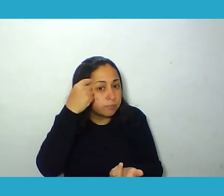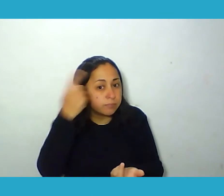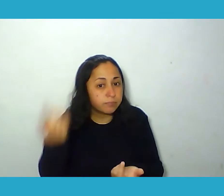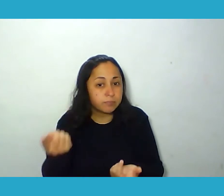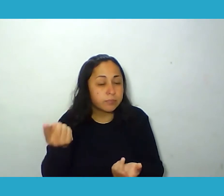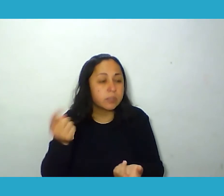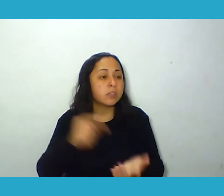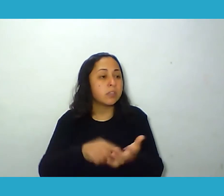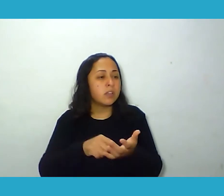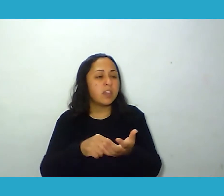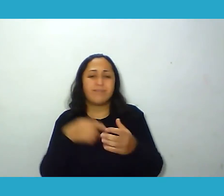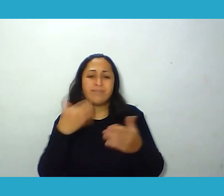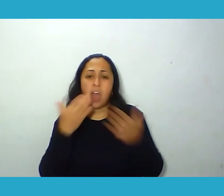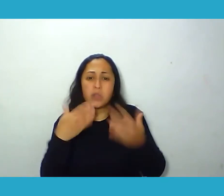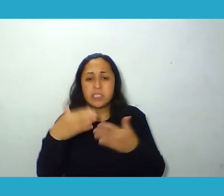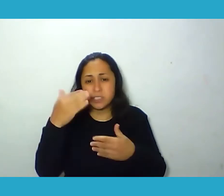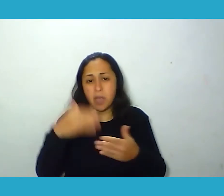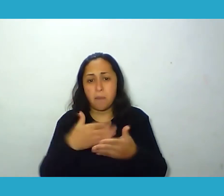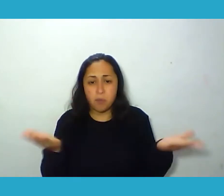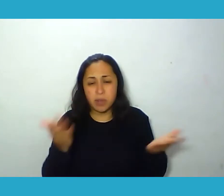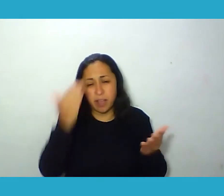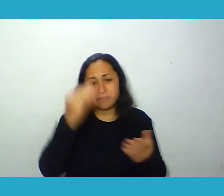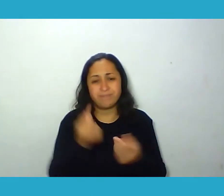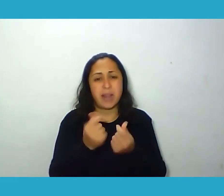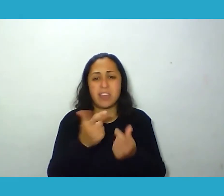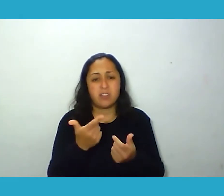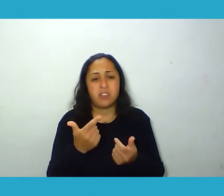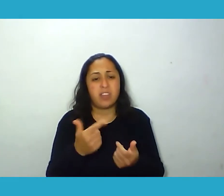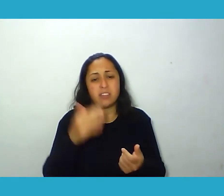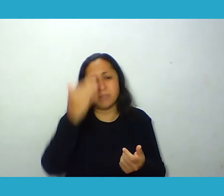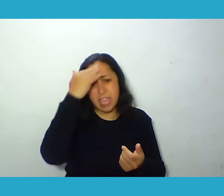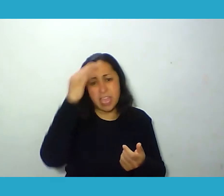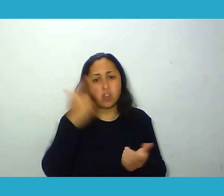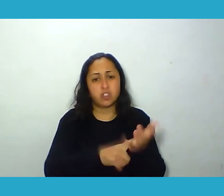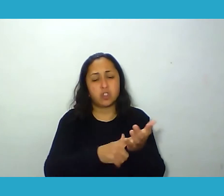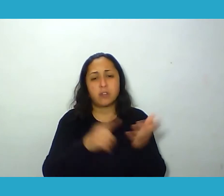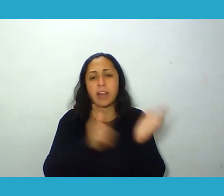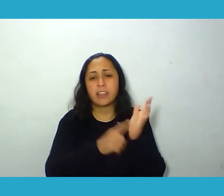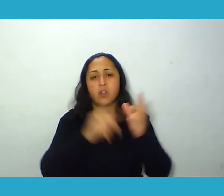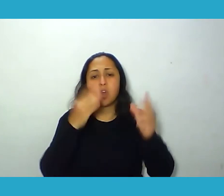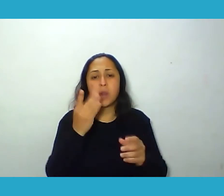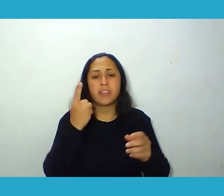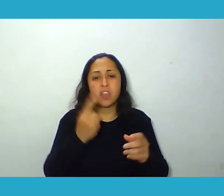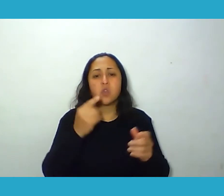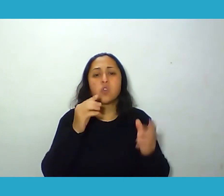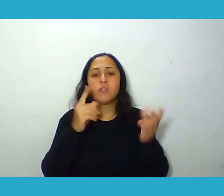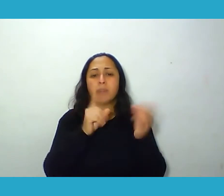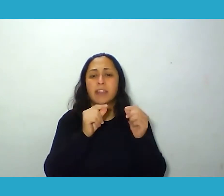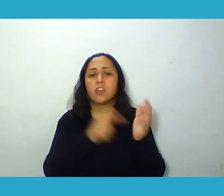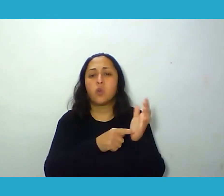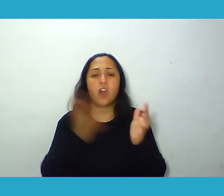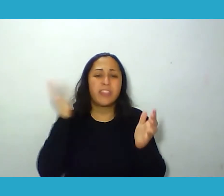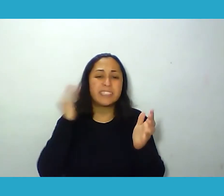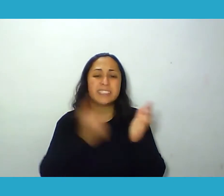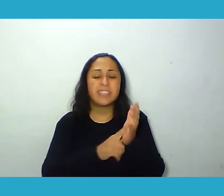que esta audiencia pública carece de toda validez, debiendo a las autoridades declararla inconstitucional en cumplimiento de los artículos 41 y 16 de la Constitución Nacional, así como